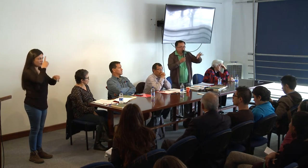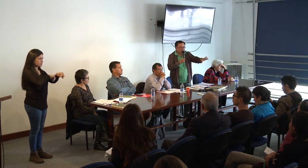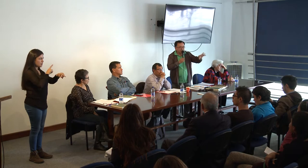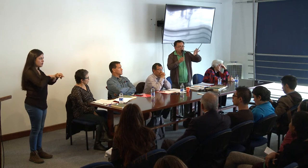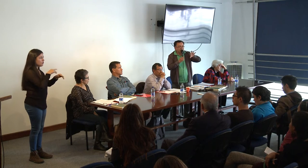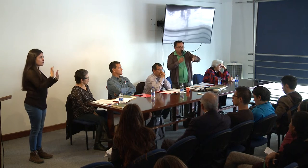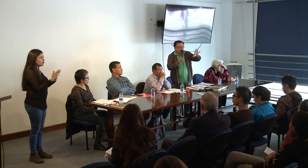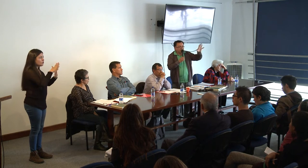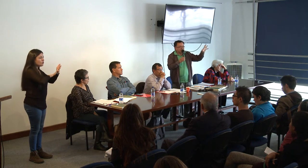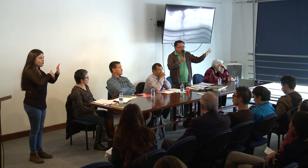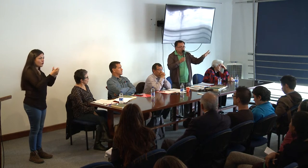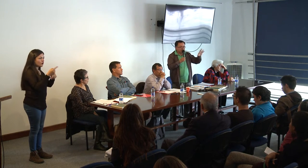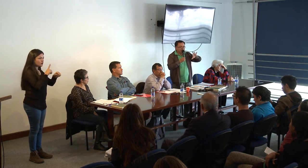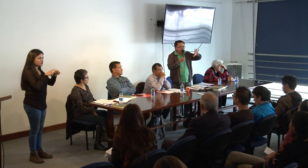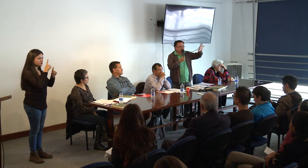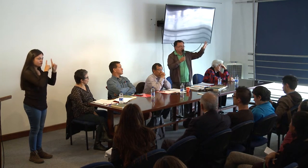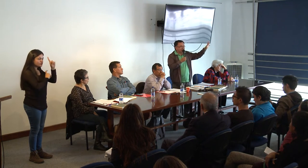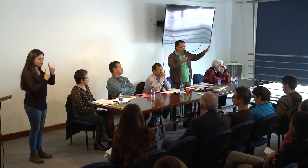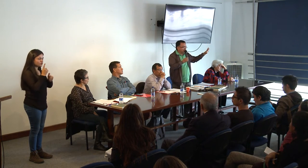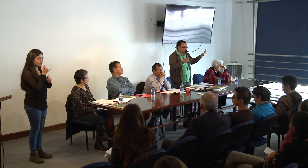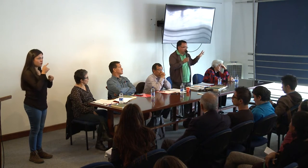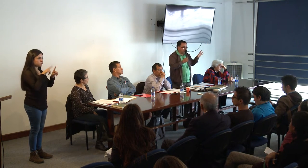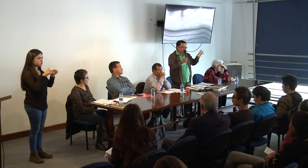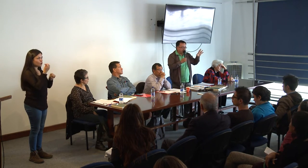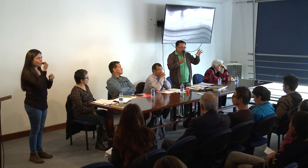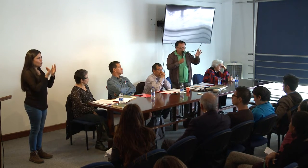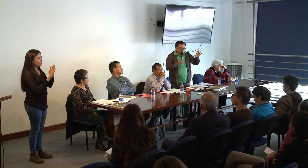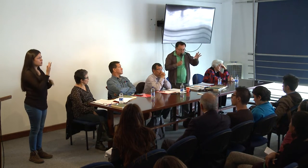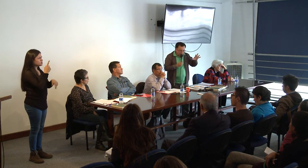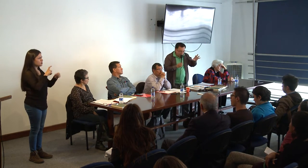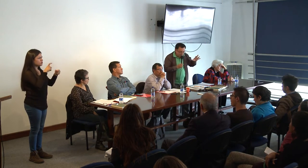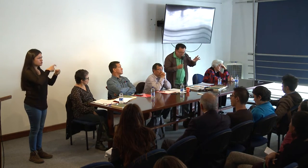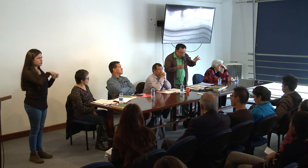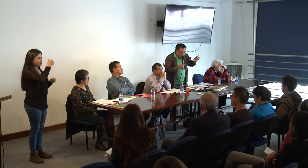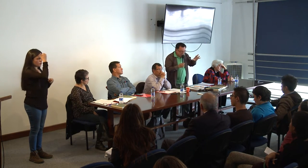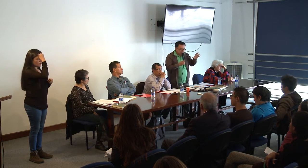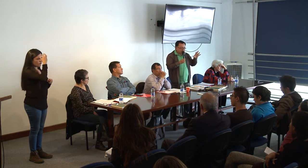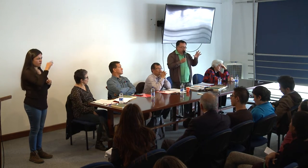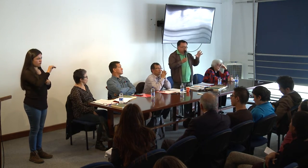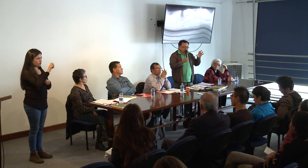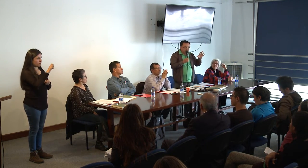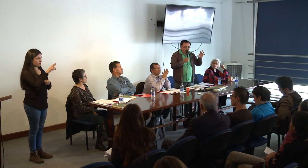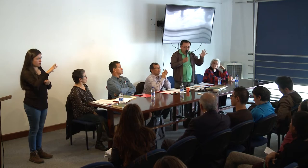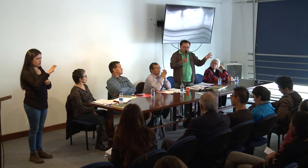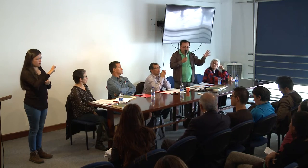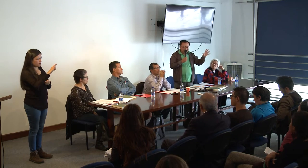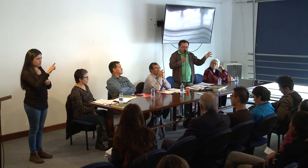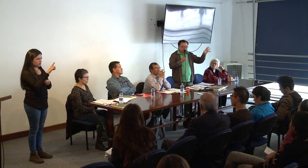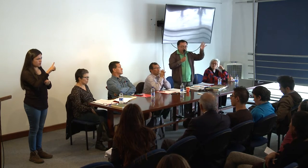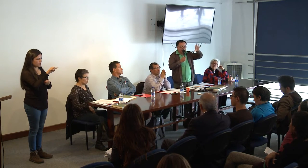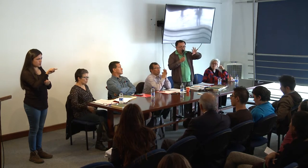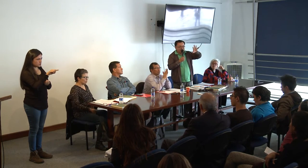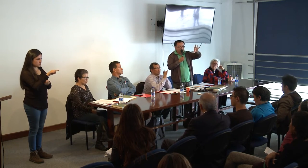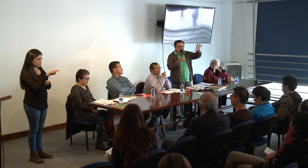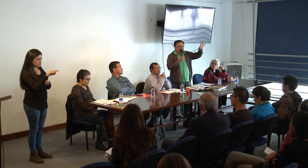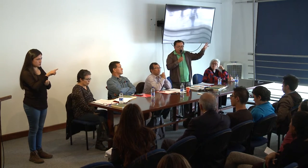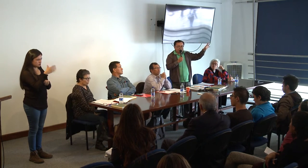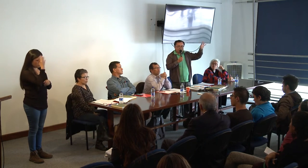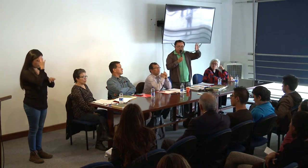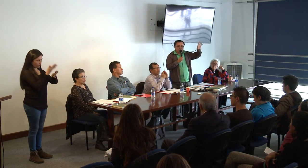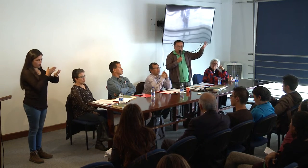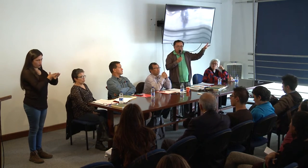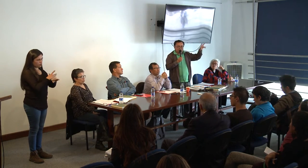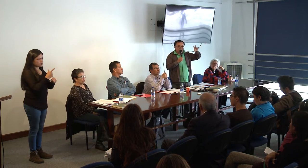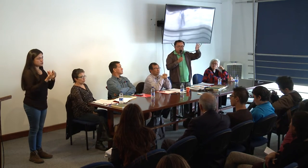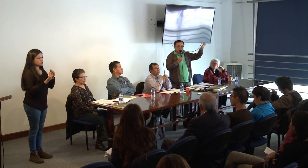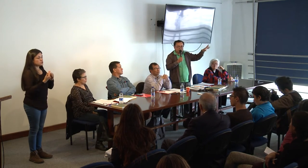para hacerlos. Por ese momento es que se vincula la profesora Mercedes González, que venía de jubilarse